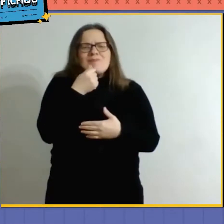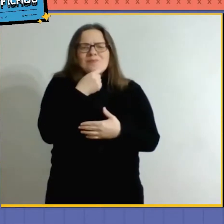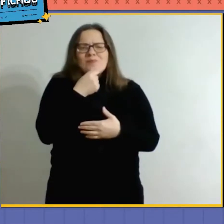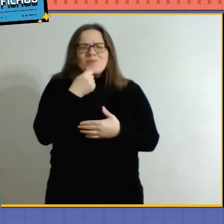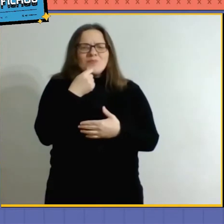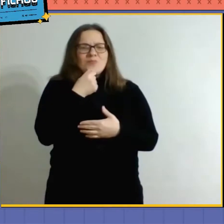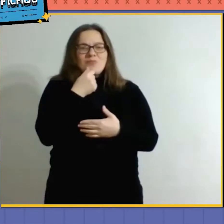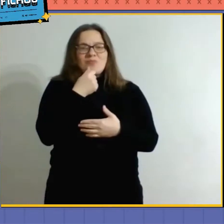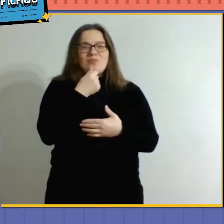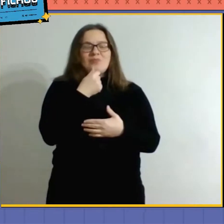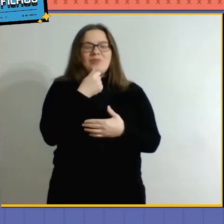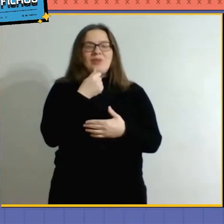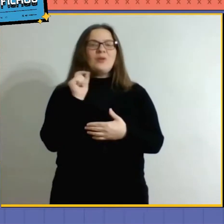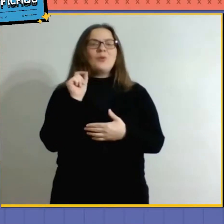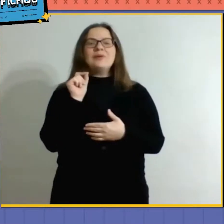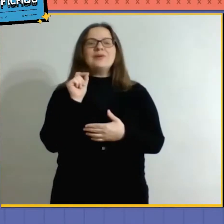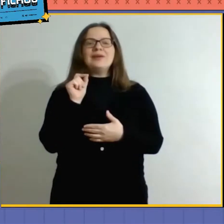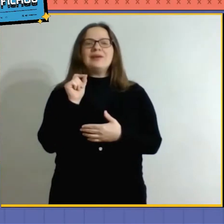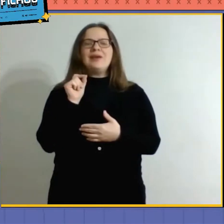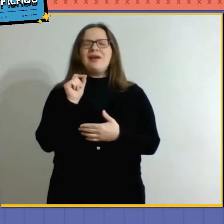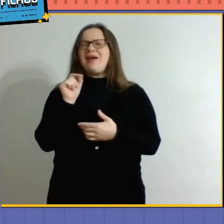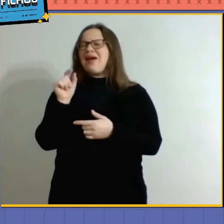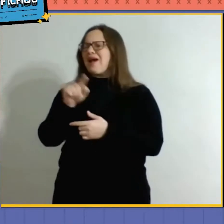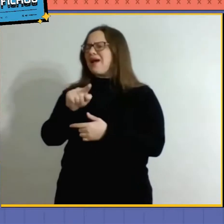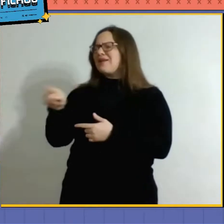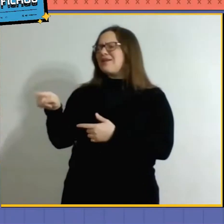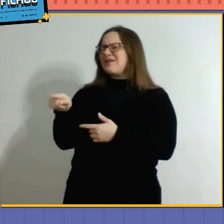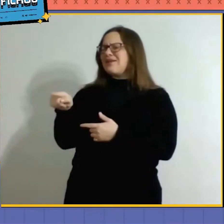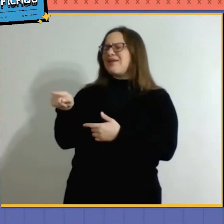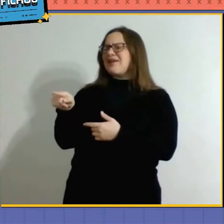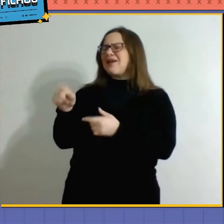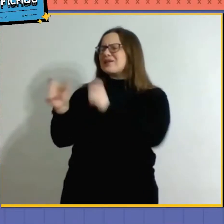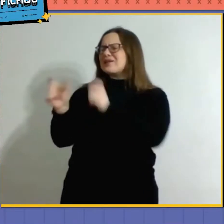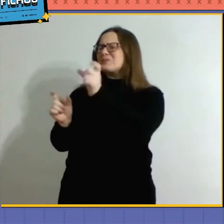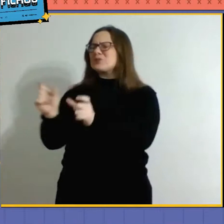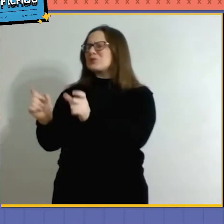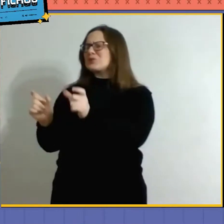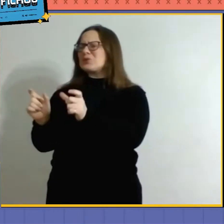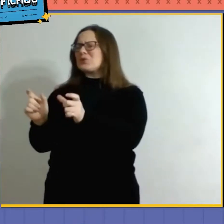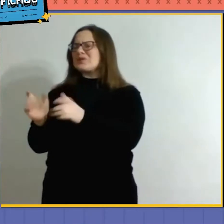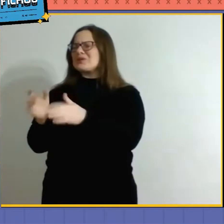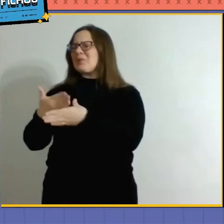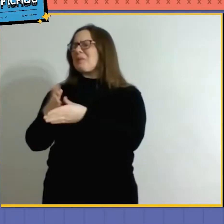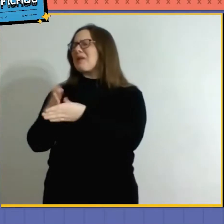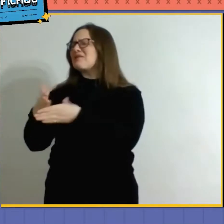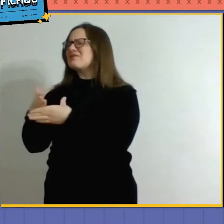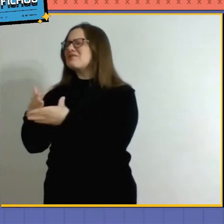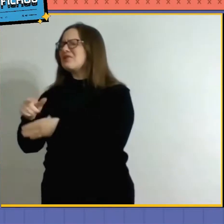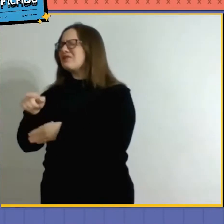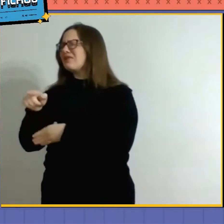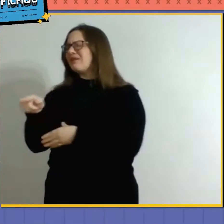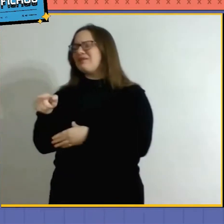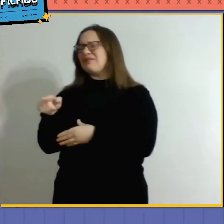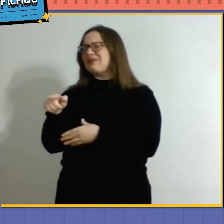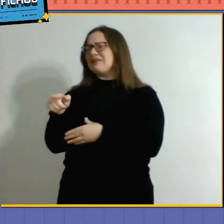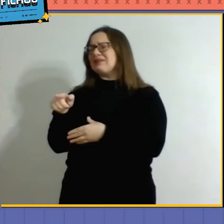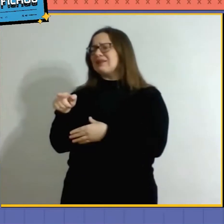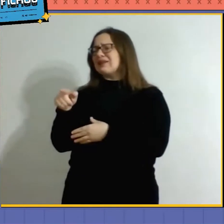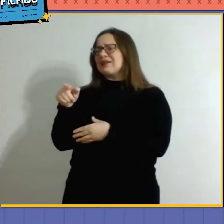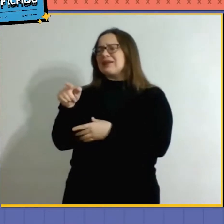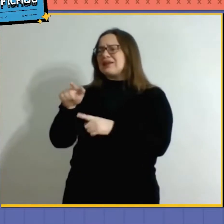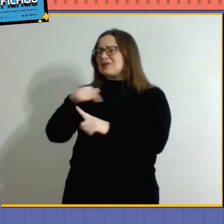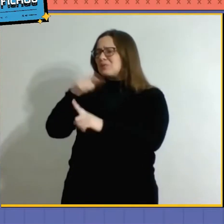pessoas essas pessoas que estão com a vida insossa que estão com a vida sem sentido não sabe Para que existe para que que estou fazendo aqui na terra